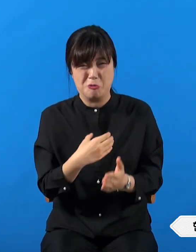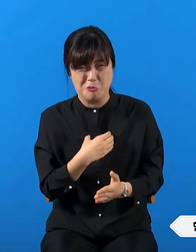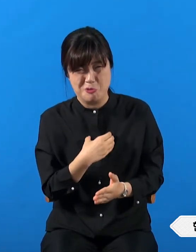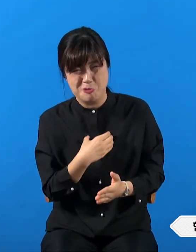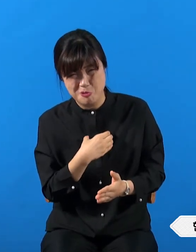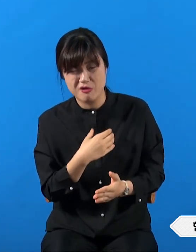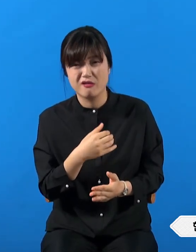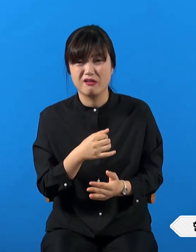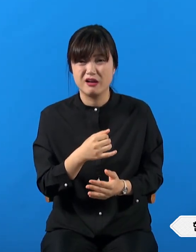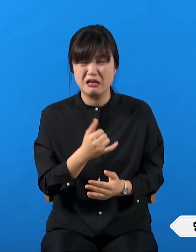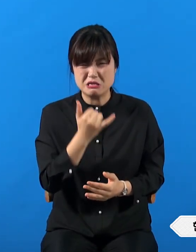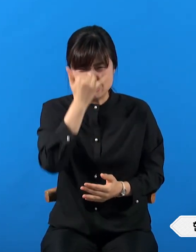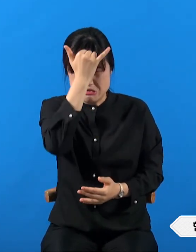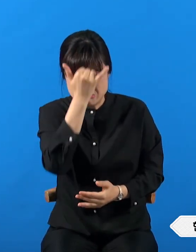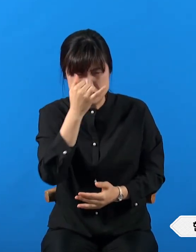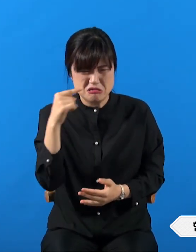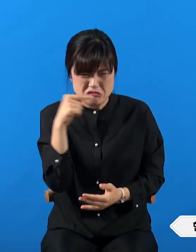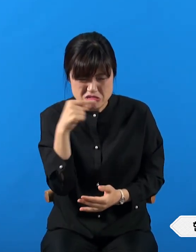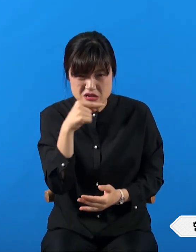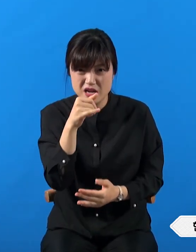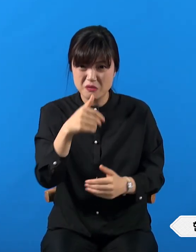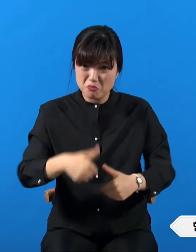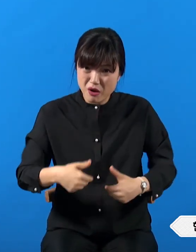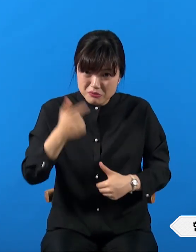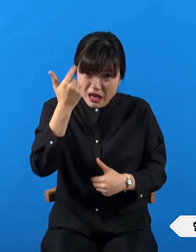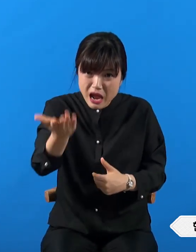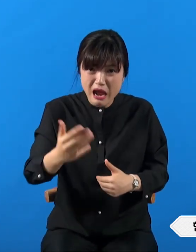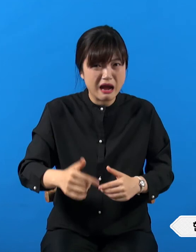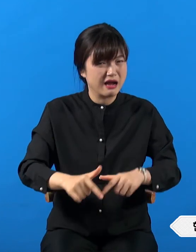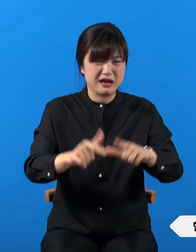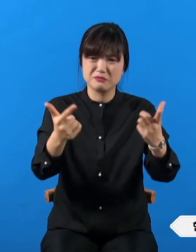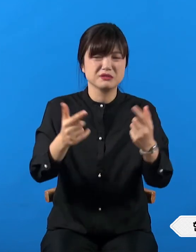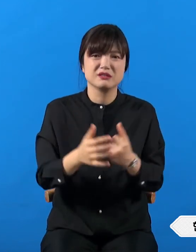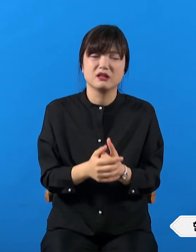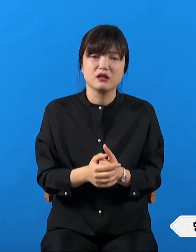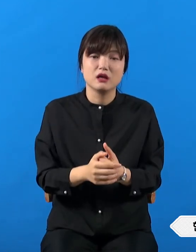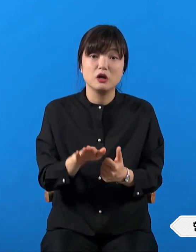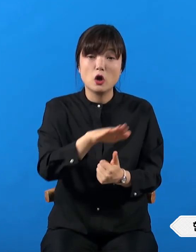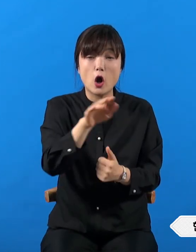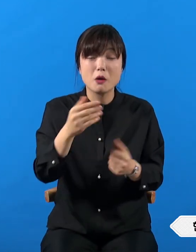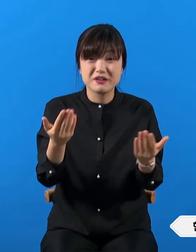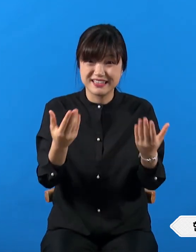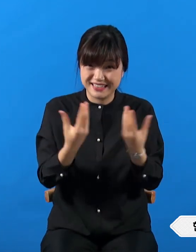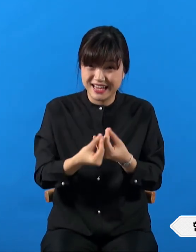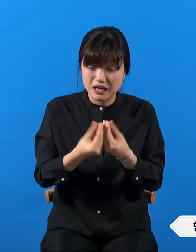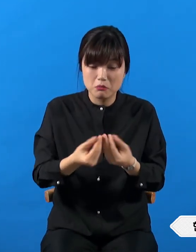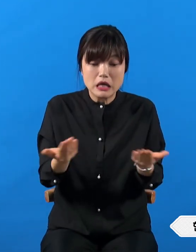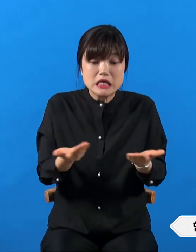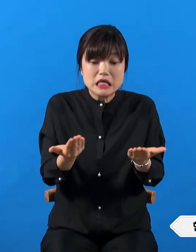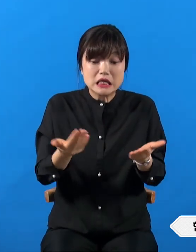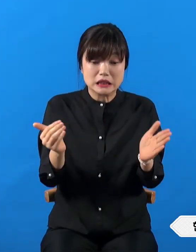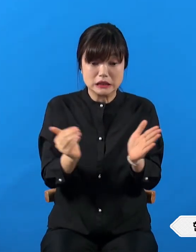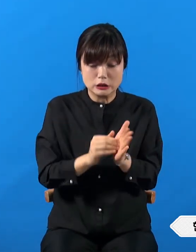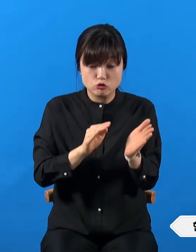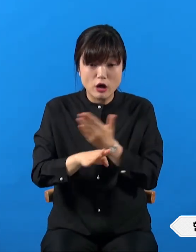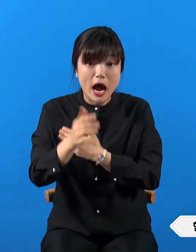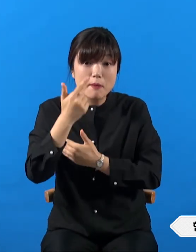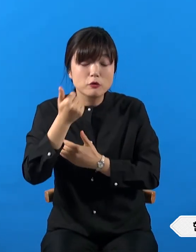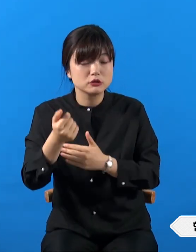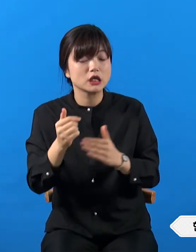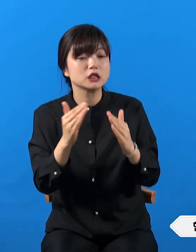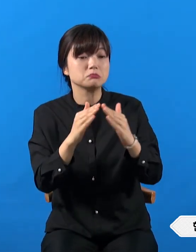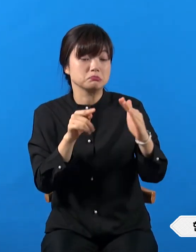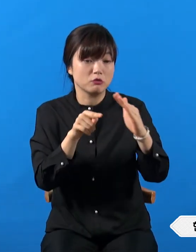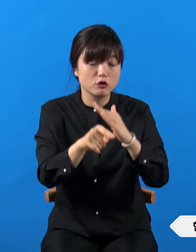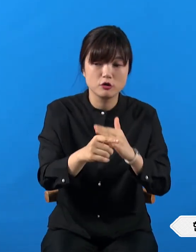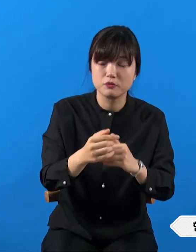무슨 특별한 격식과 형식이 필요합니까? 여러분이 퇴근해서 집에 들어서는데 아들 녀석이